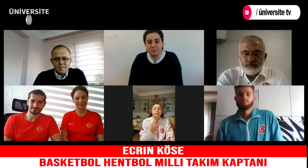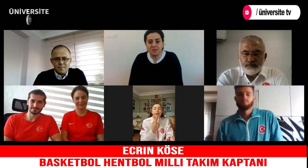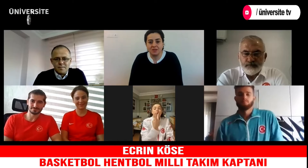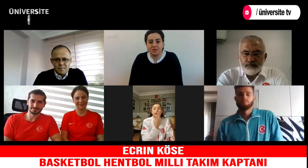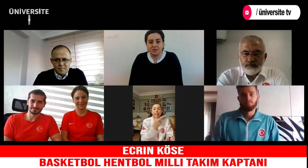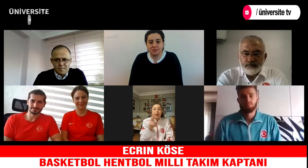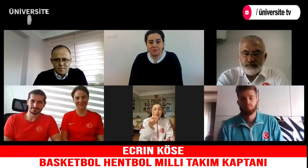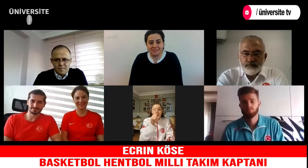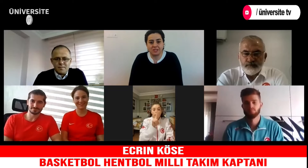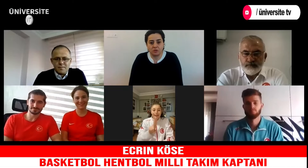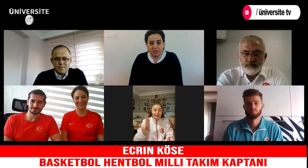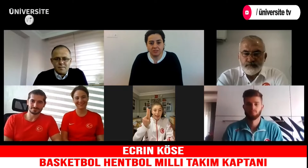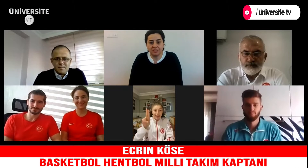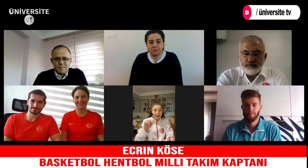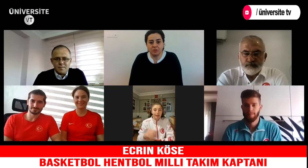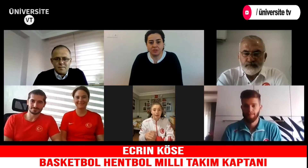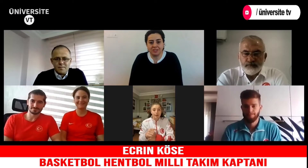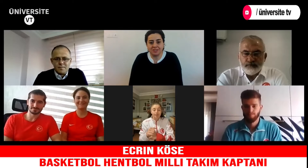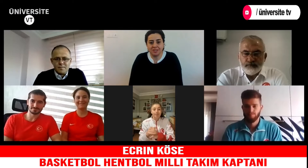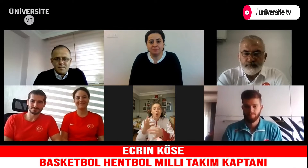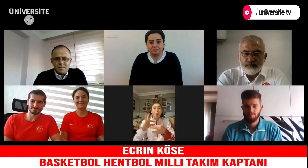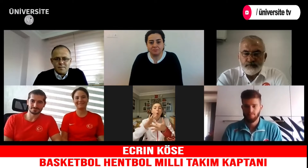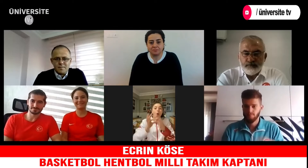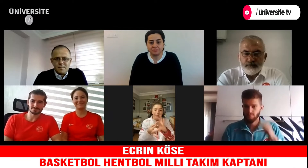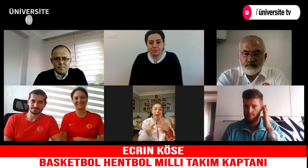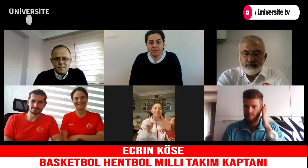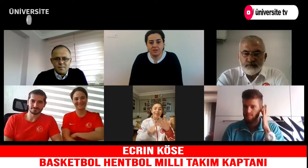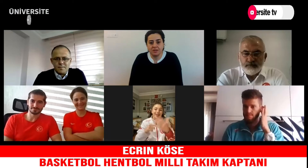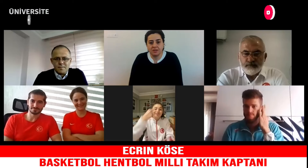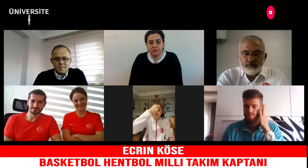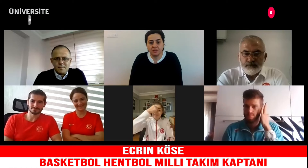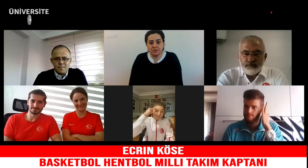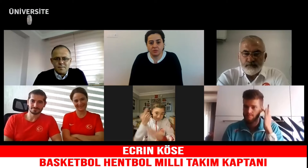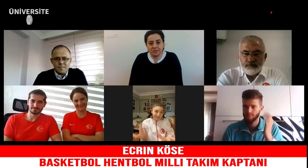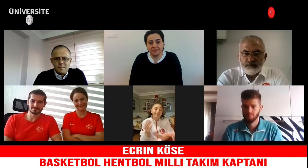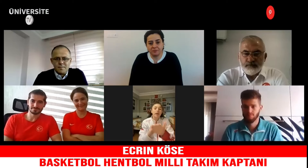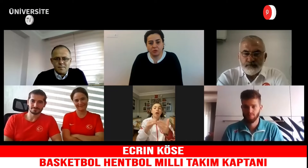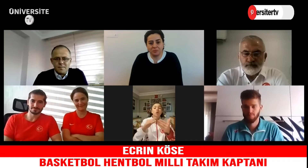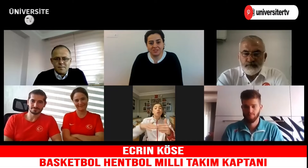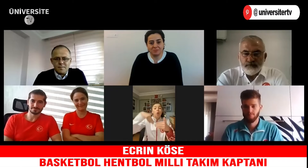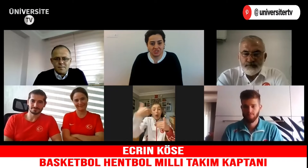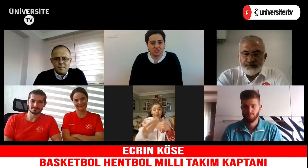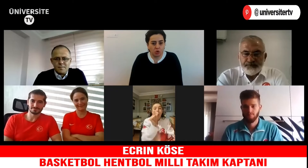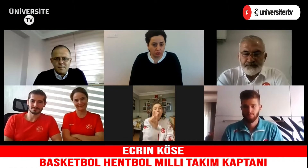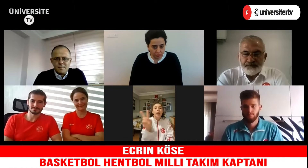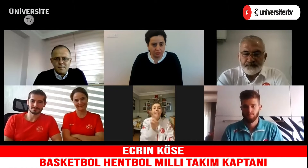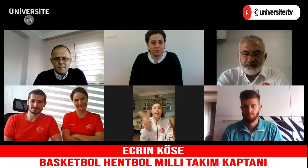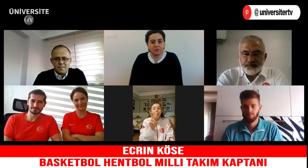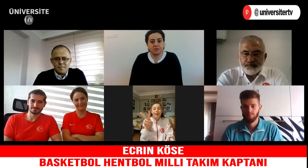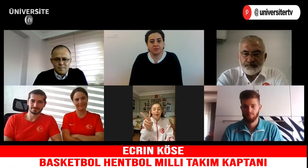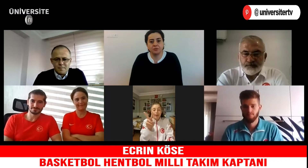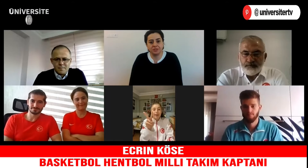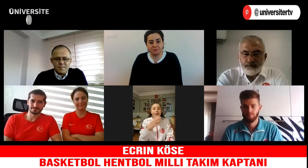almıştım bireysel olarak. 2017'de Yine Hedef Olimpik'te 5.